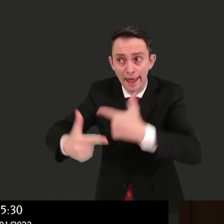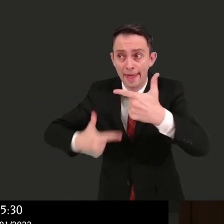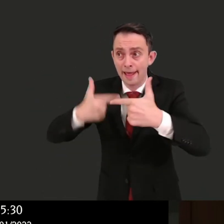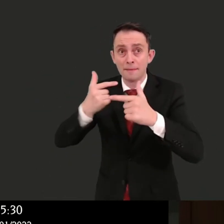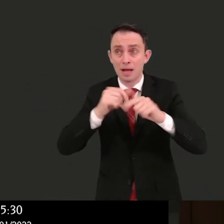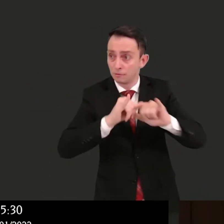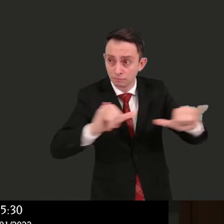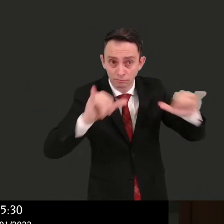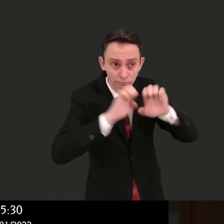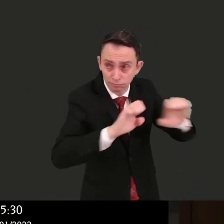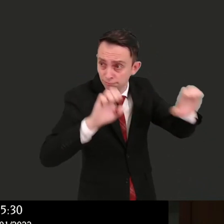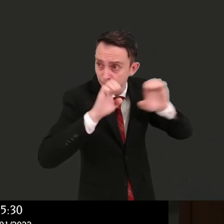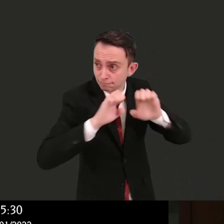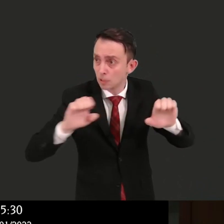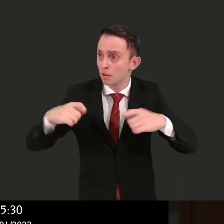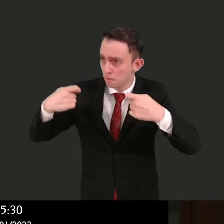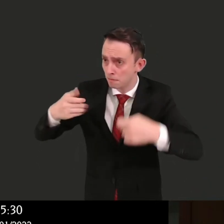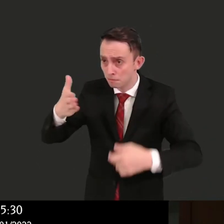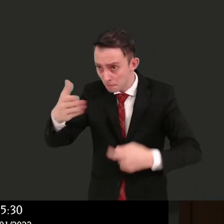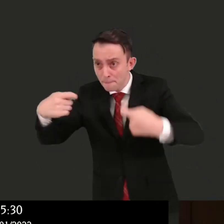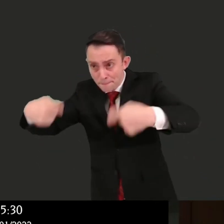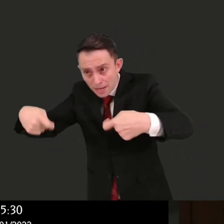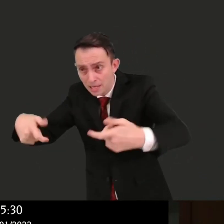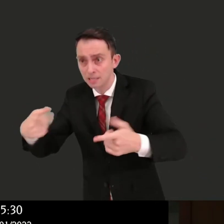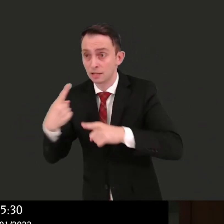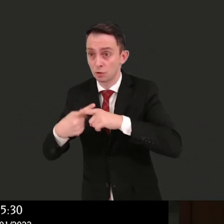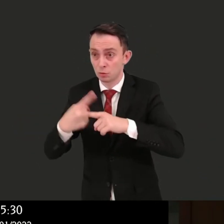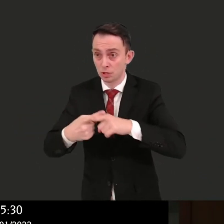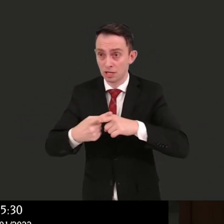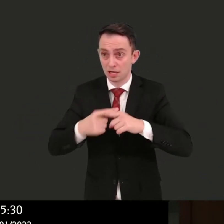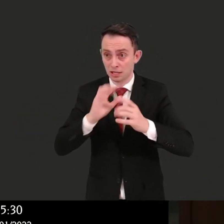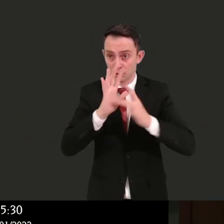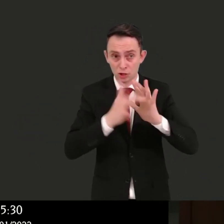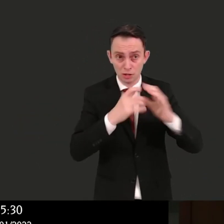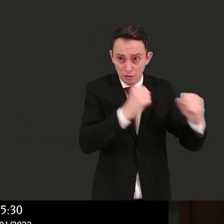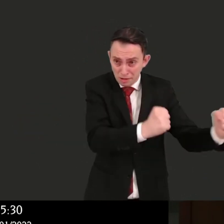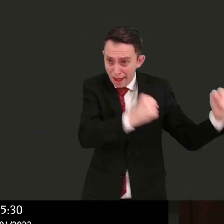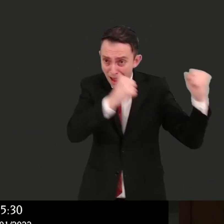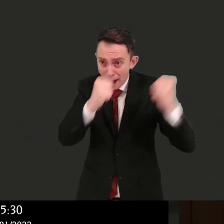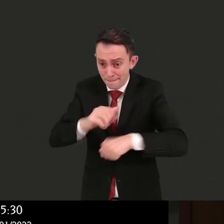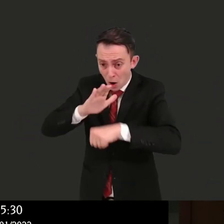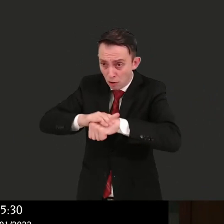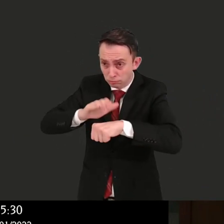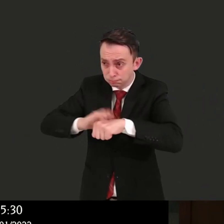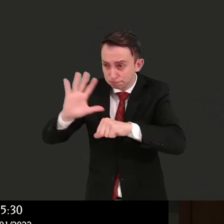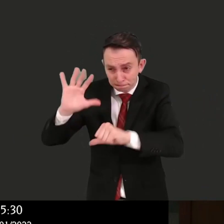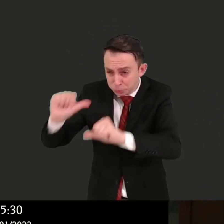sua eficácia, que obra em mim poderosamente. Amém.